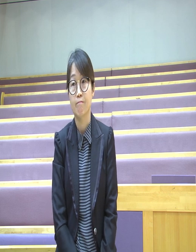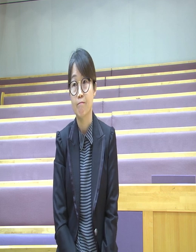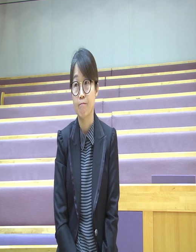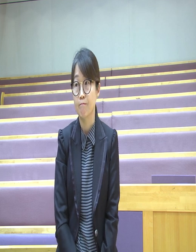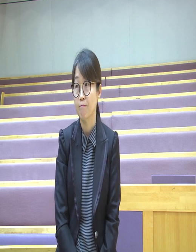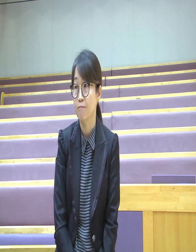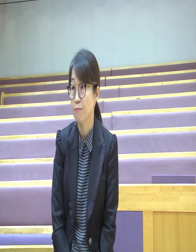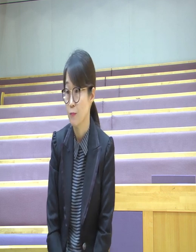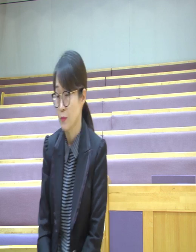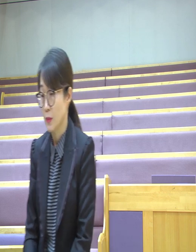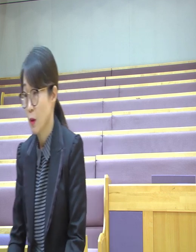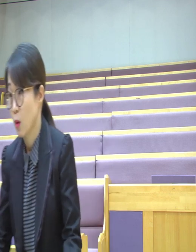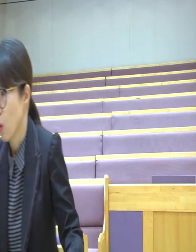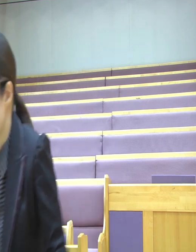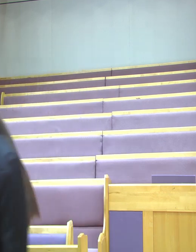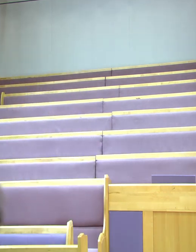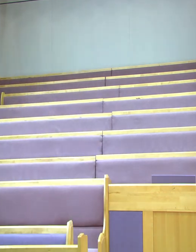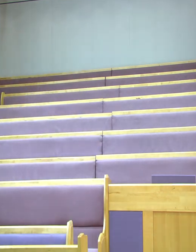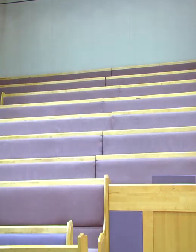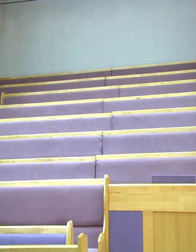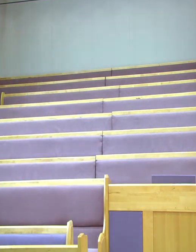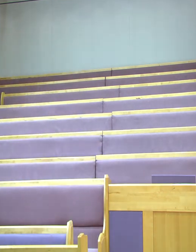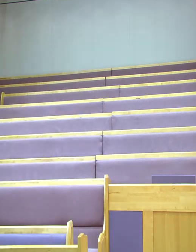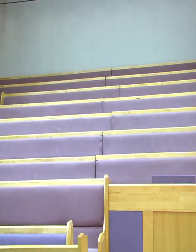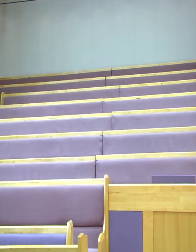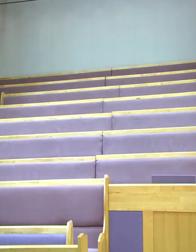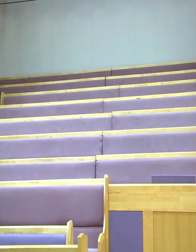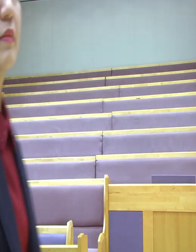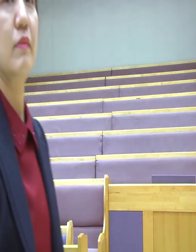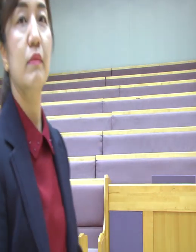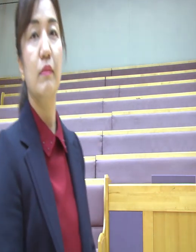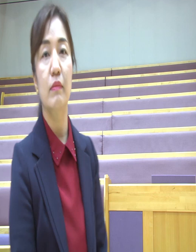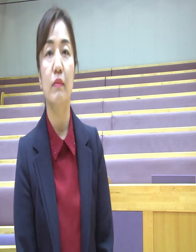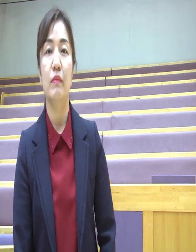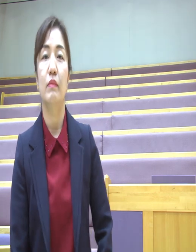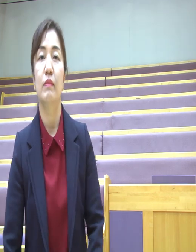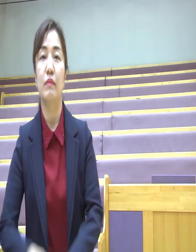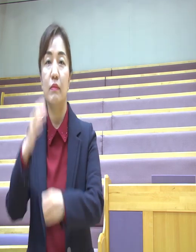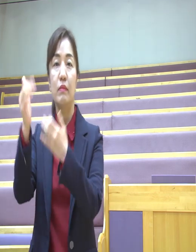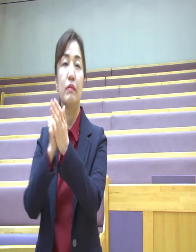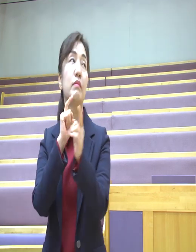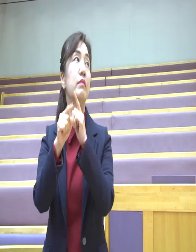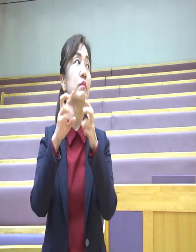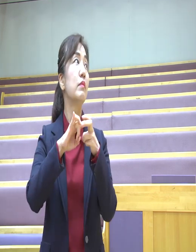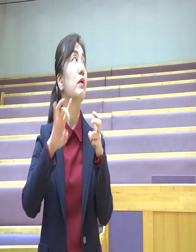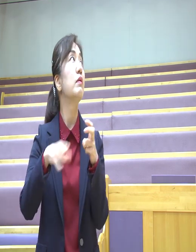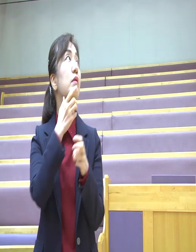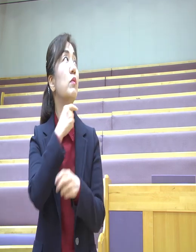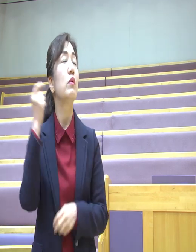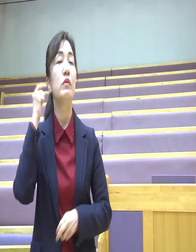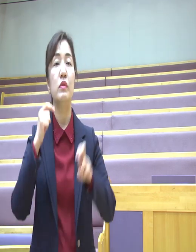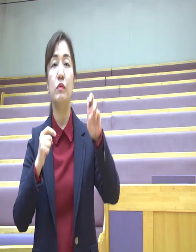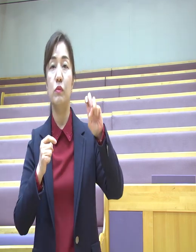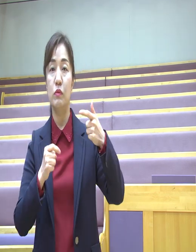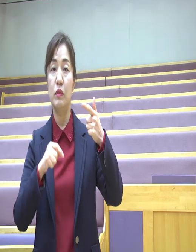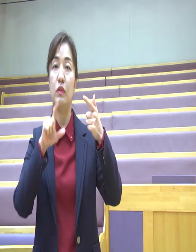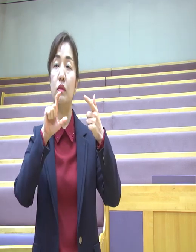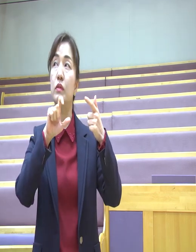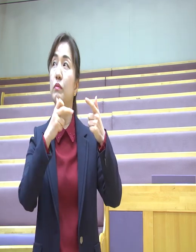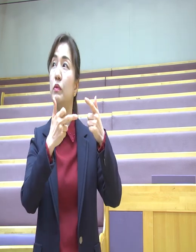오늘 우리에게 주시는 하나님의 말씀은 마태복음 26장